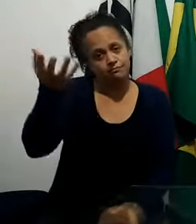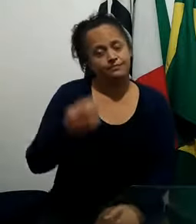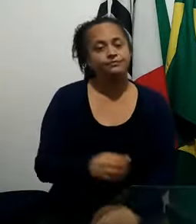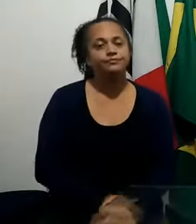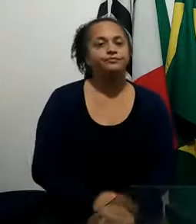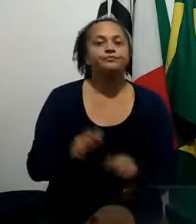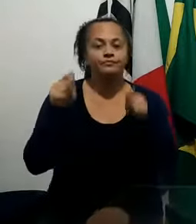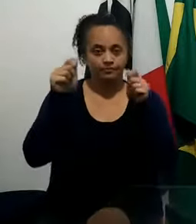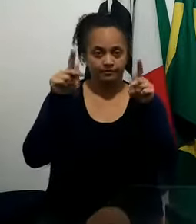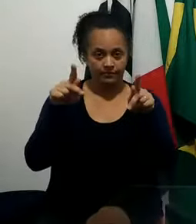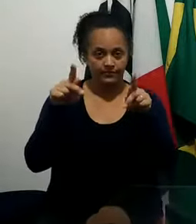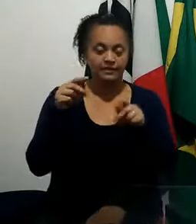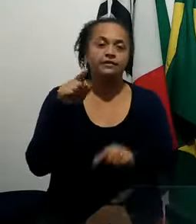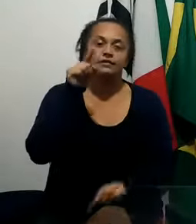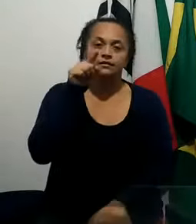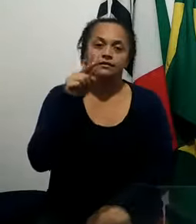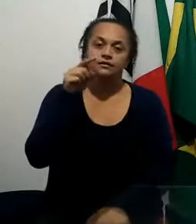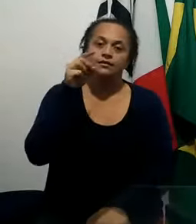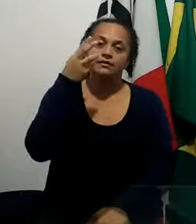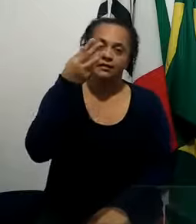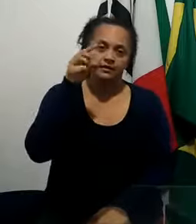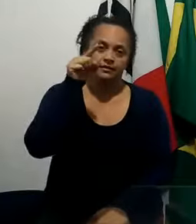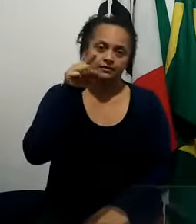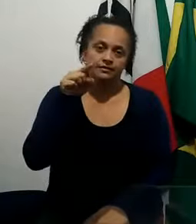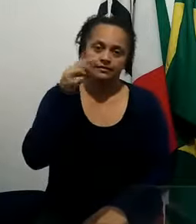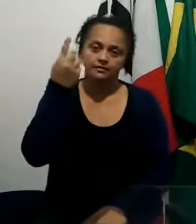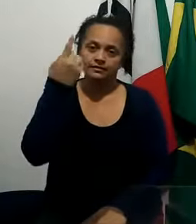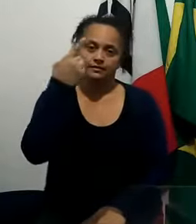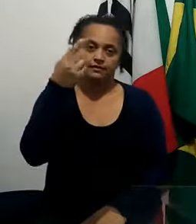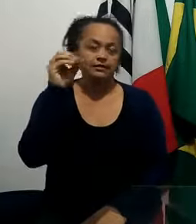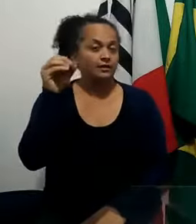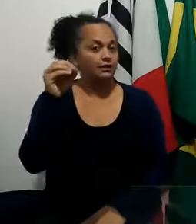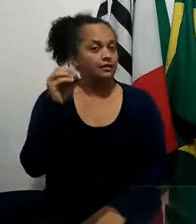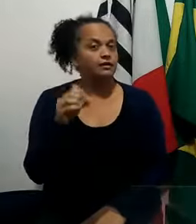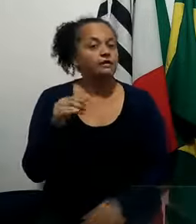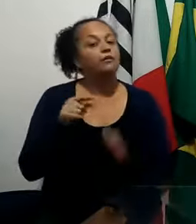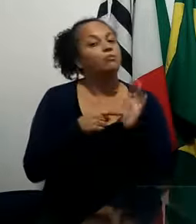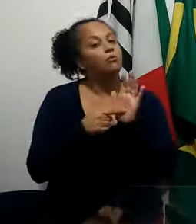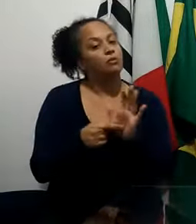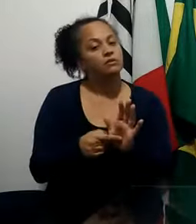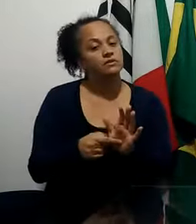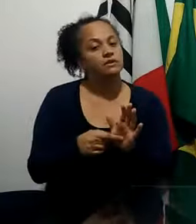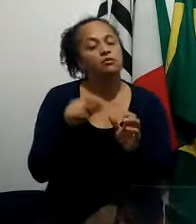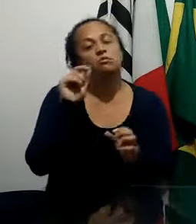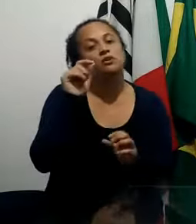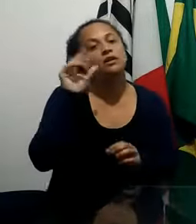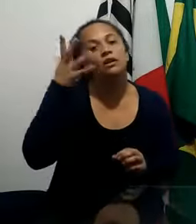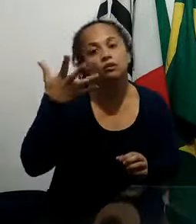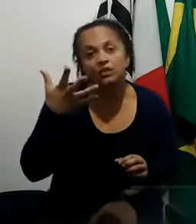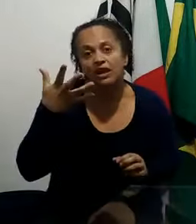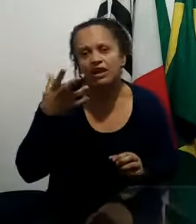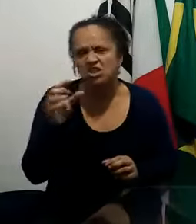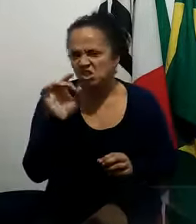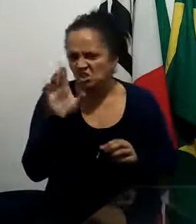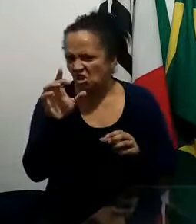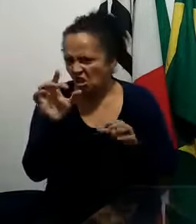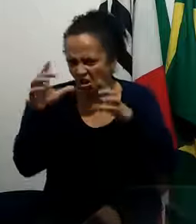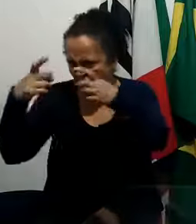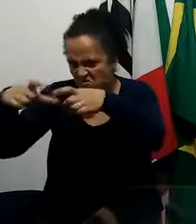Apocalipse 3,10 diz que será um evento de âmbito mundial. Não será isolado apenas ali naquela região da Palestina,